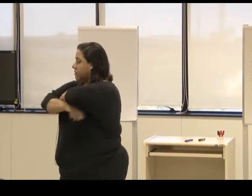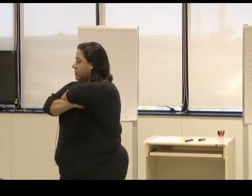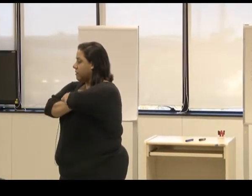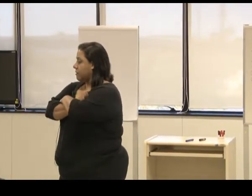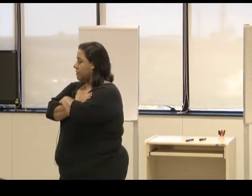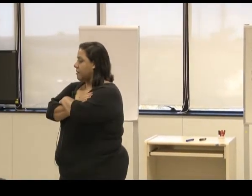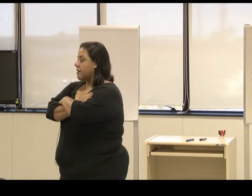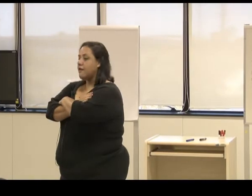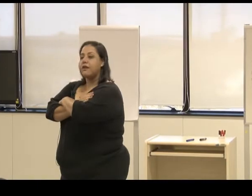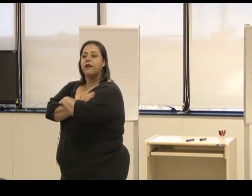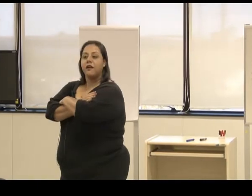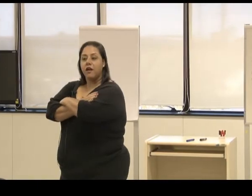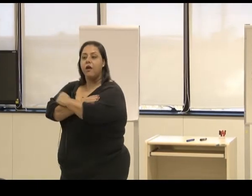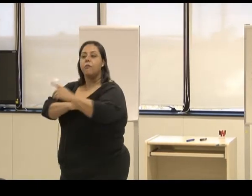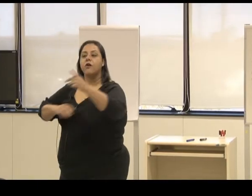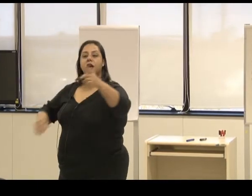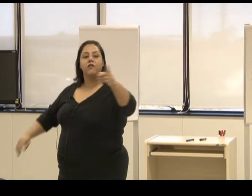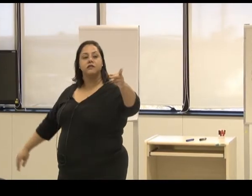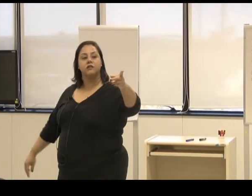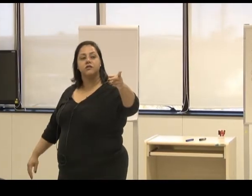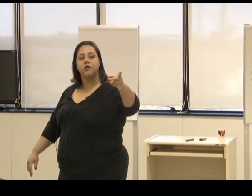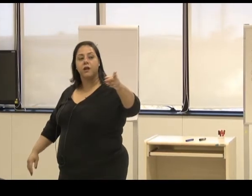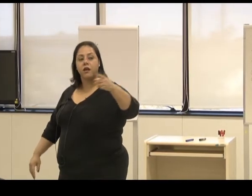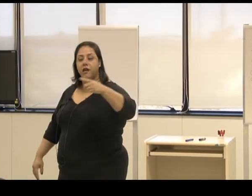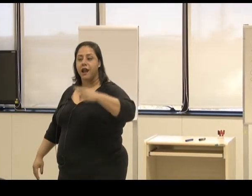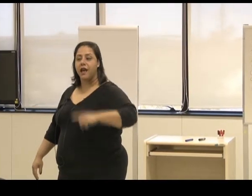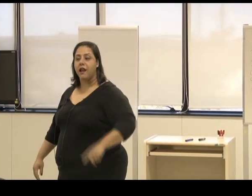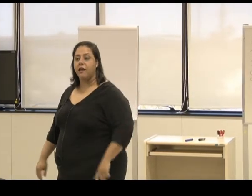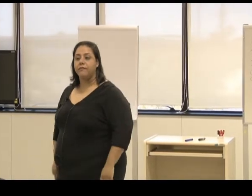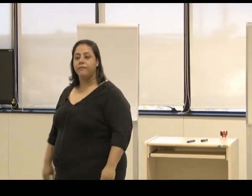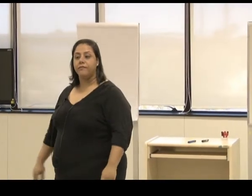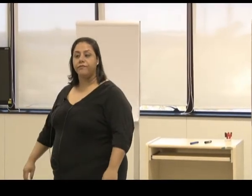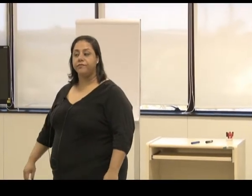Só descobrimos o segundo, também foi ele. Por que vocês descobriram que era ela?